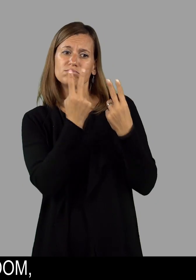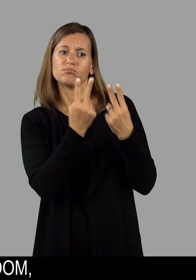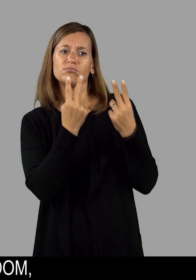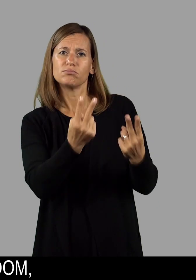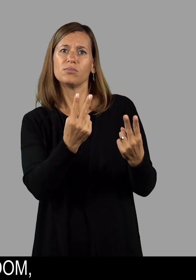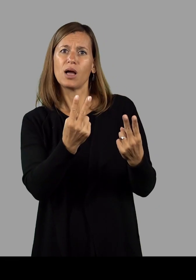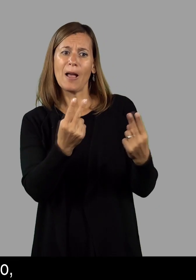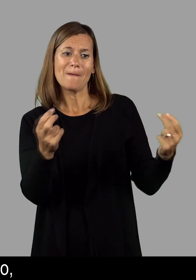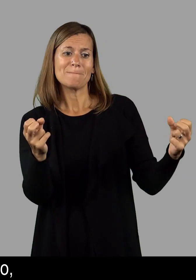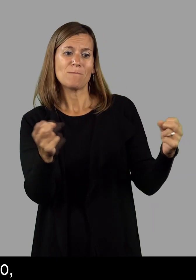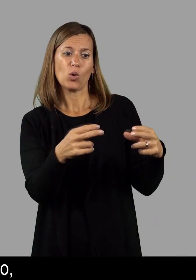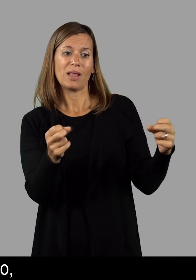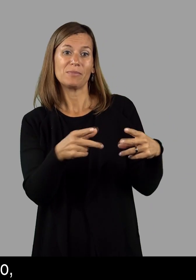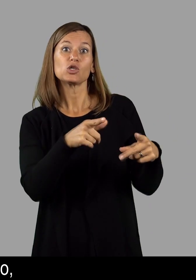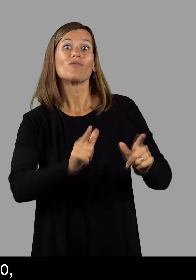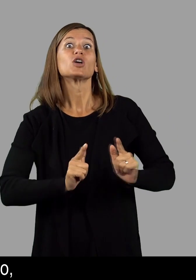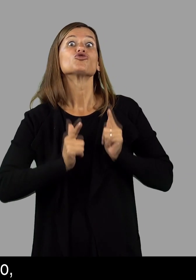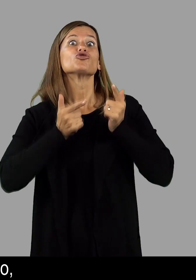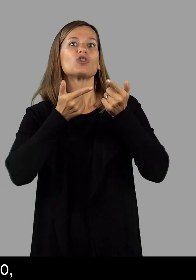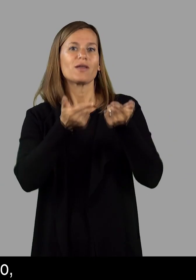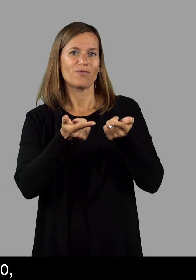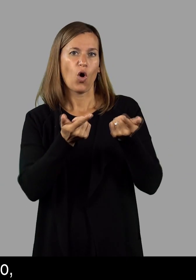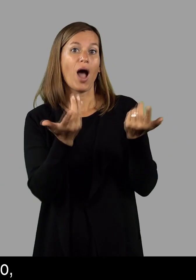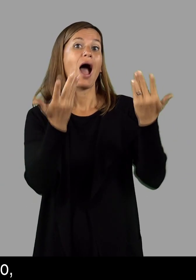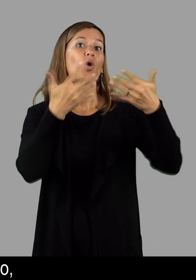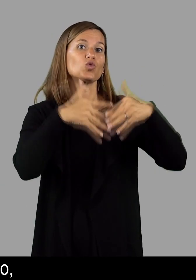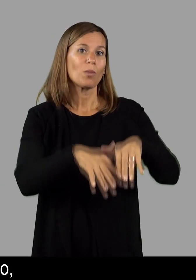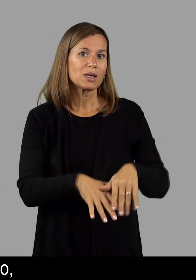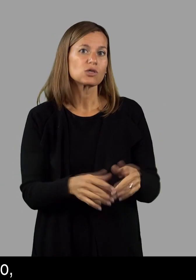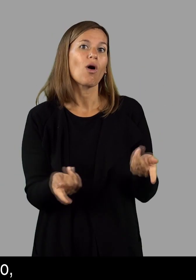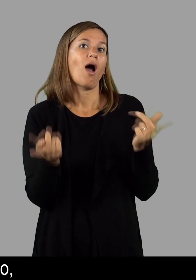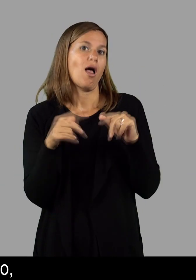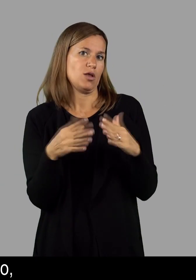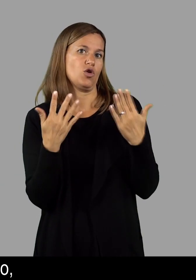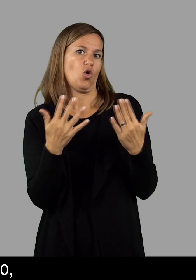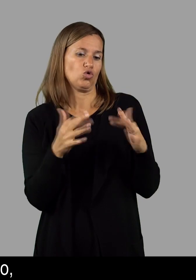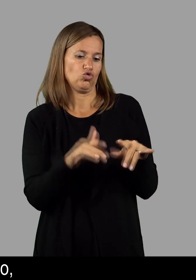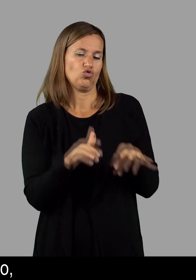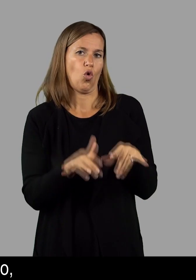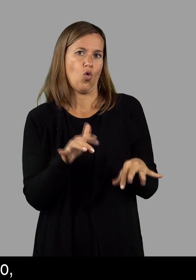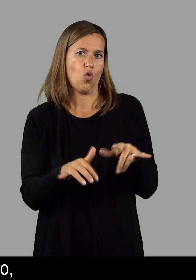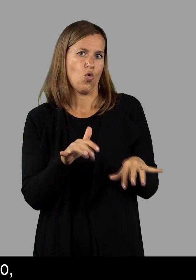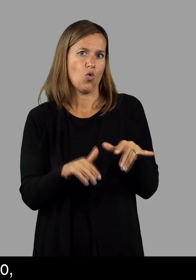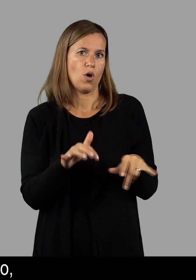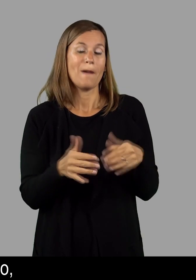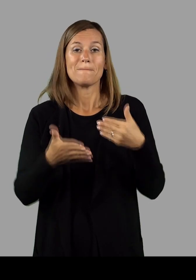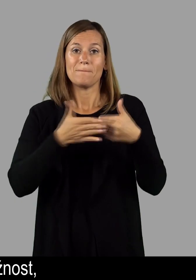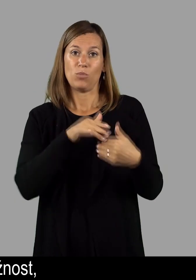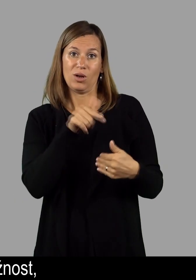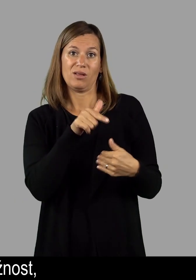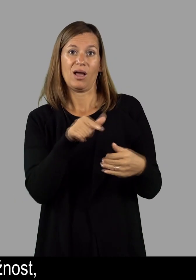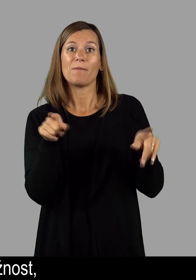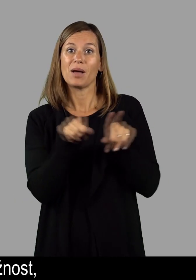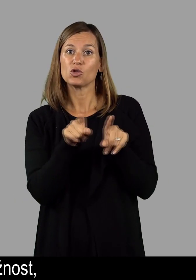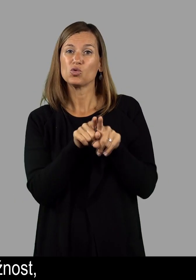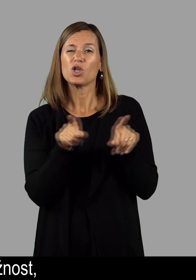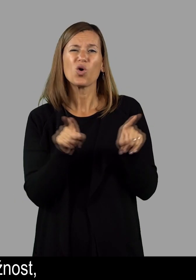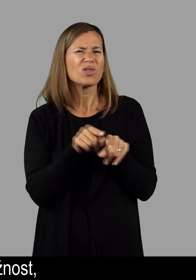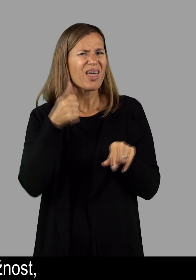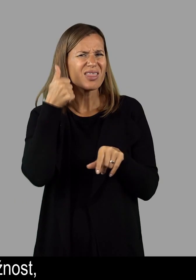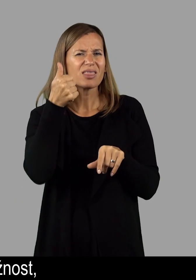gledanje podnapisov v živo avtomatsko ali ročno s pomočjo tipkavca. Poleg tega trenutno